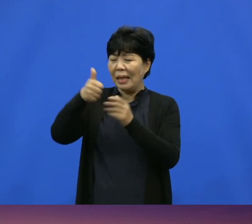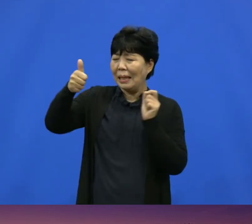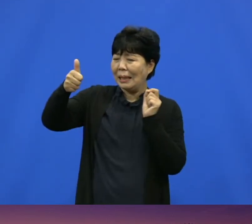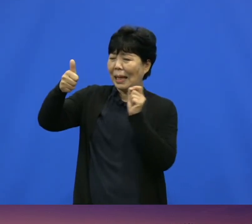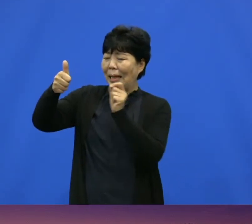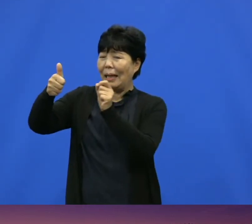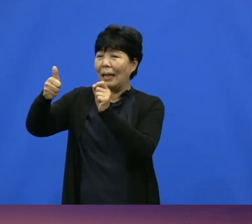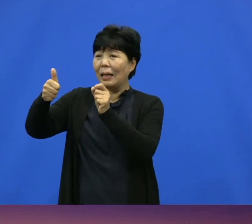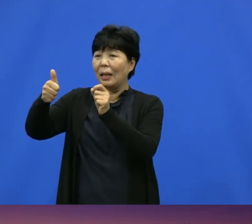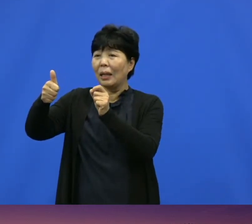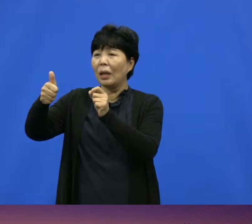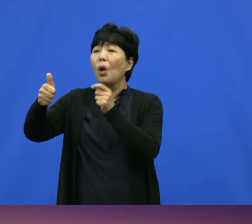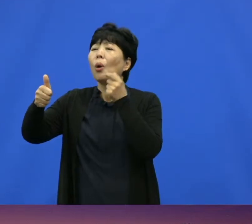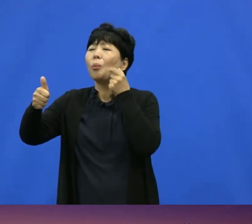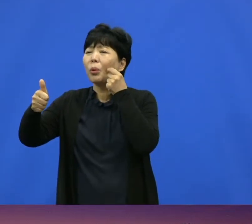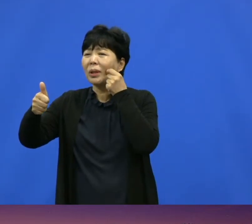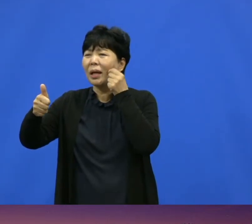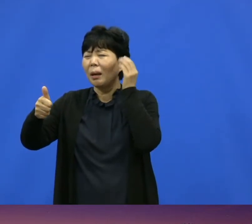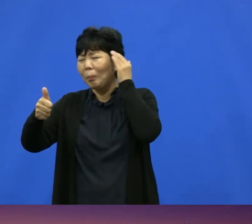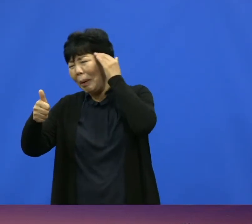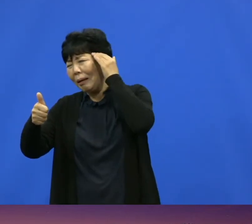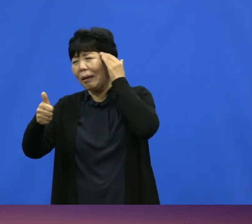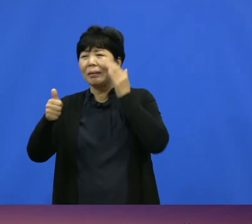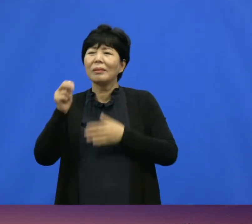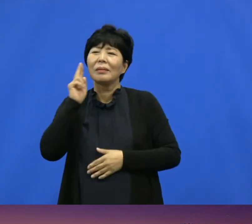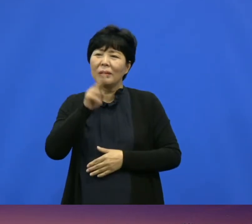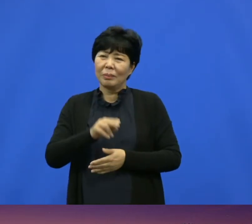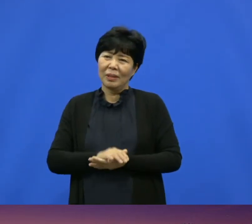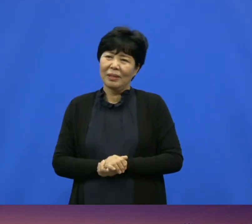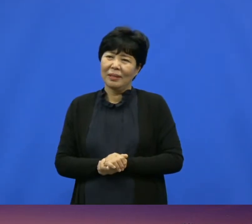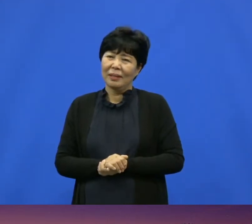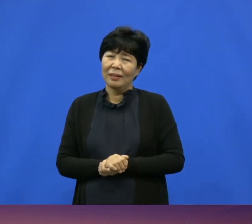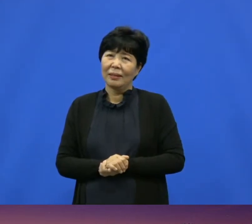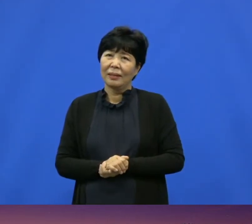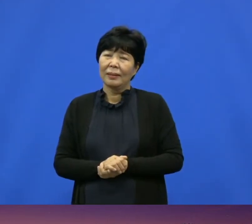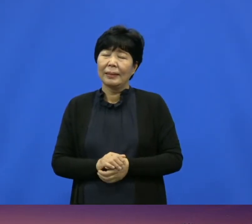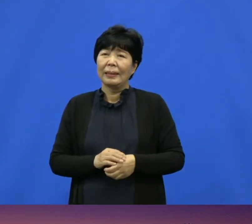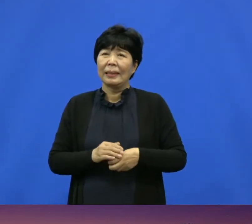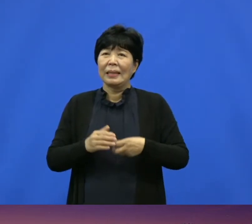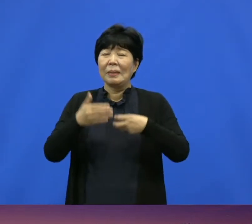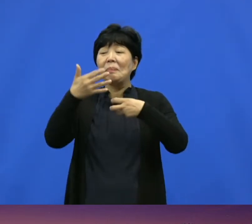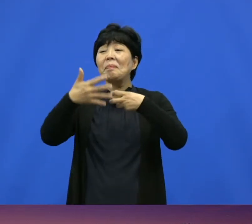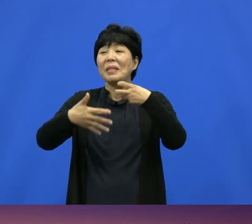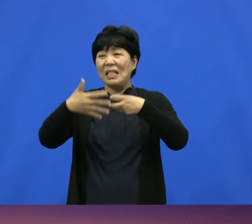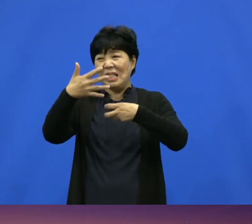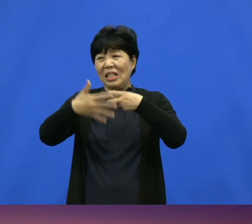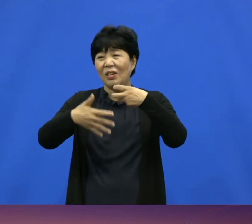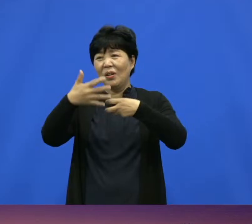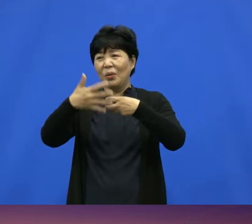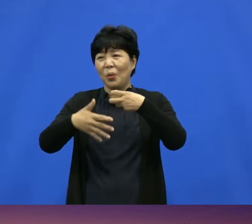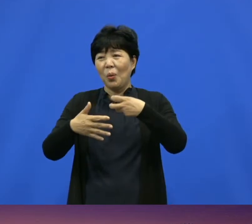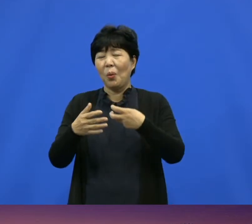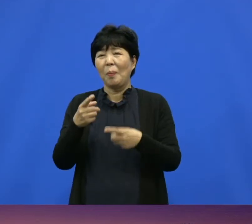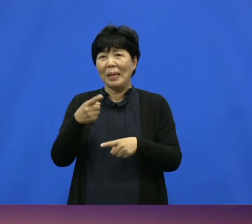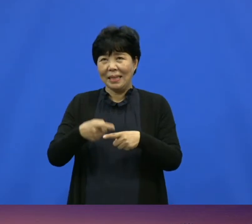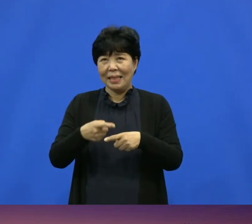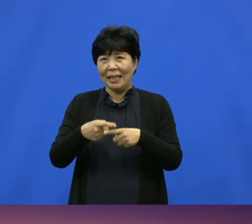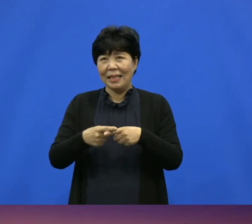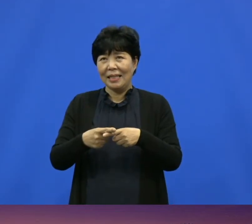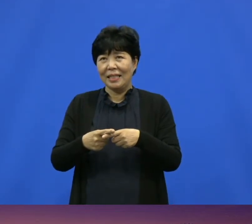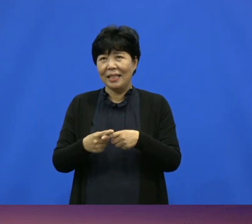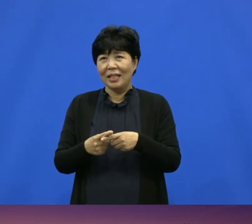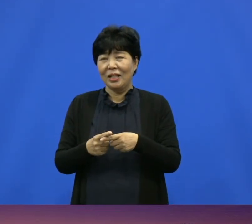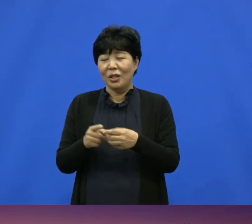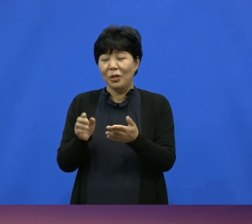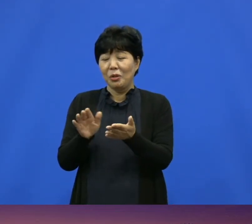못하도록 얼마나 이 많은 미디어들이 있어요, 여러분. 요즘은 여러분 뭐 이런 핸드폰